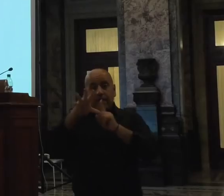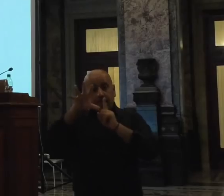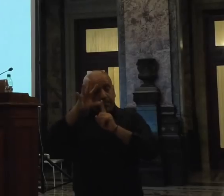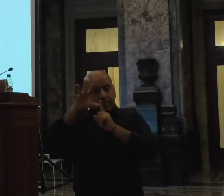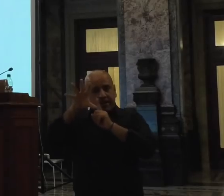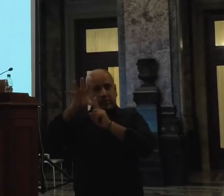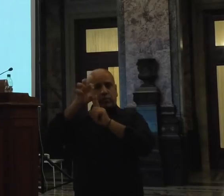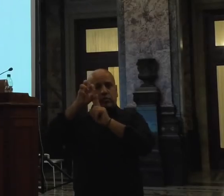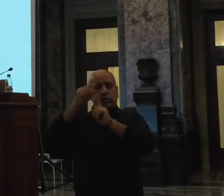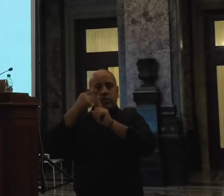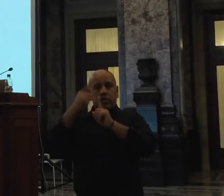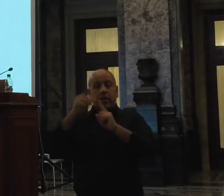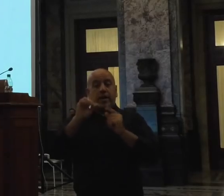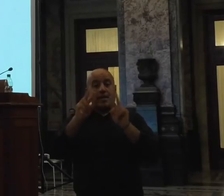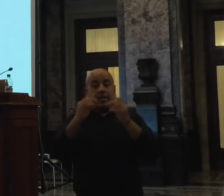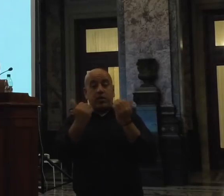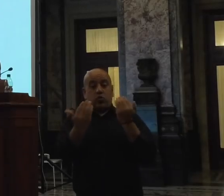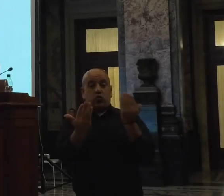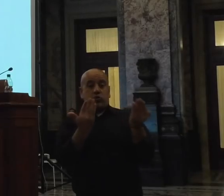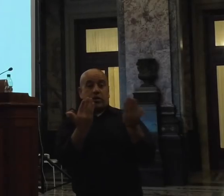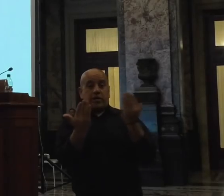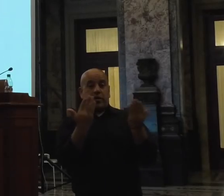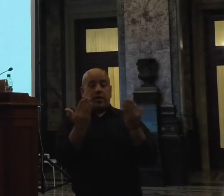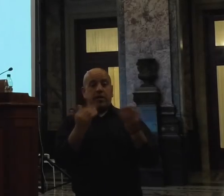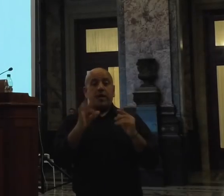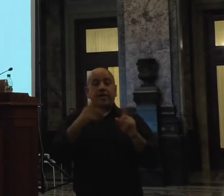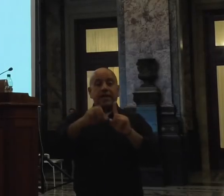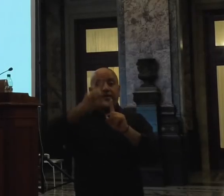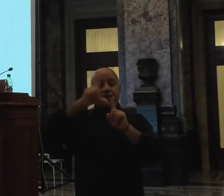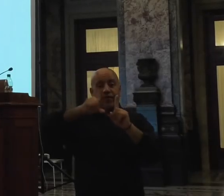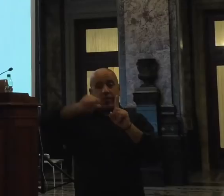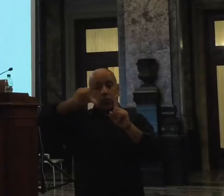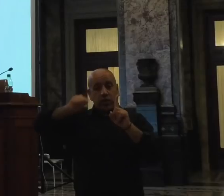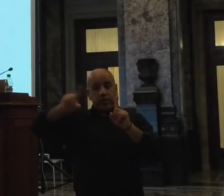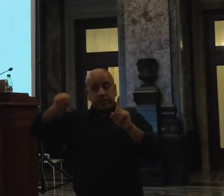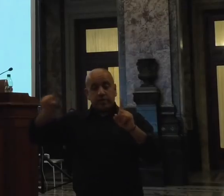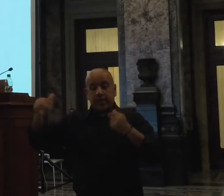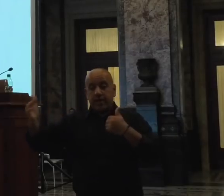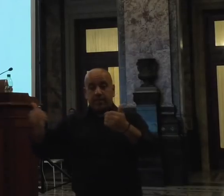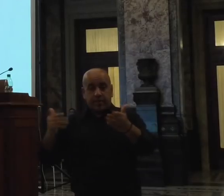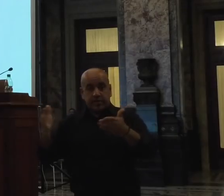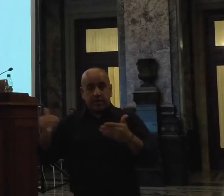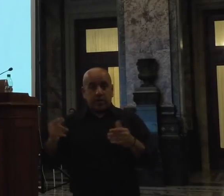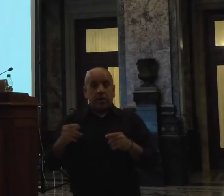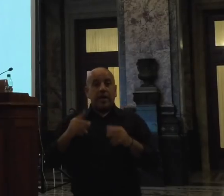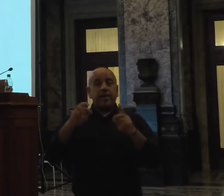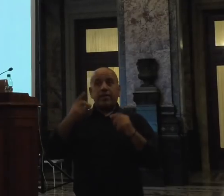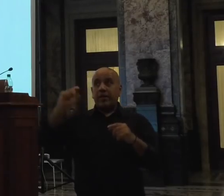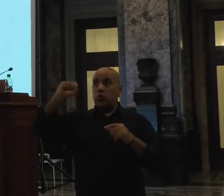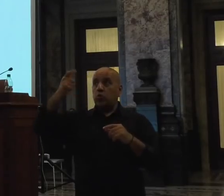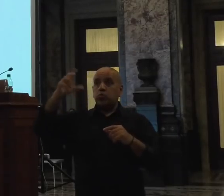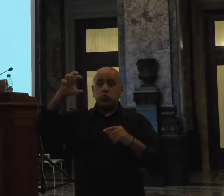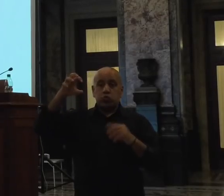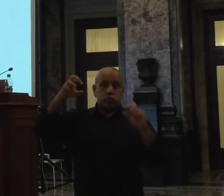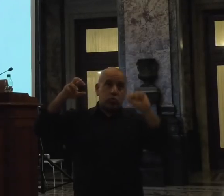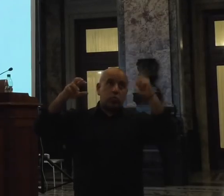¿Dónde enseñamos el contraste en función de la frecuencia espacial? La frecuencia espacial simplemente son los cambios en luminosidad en un